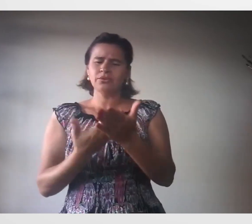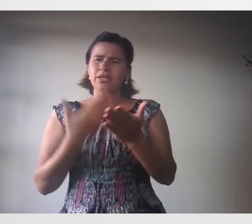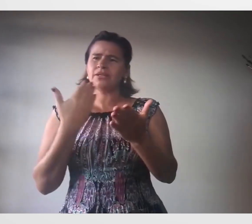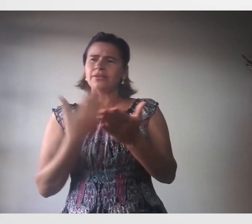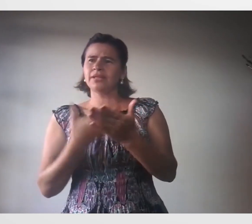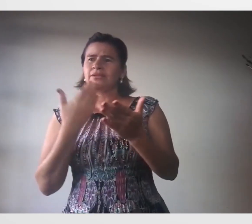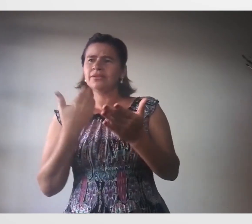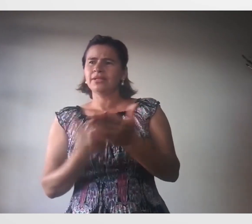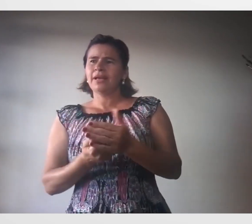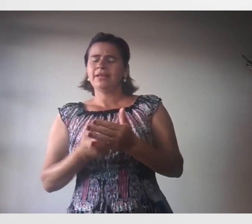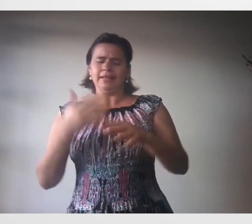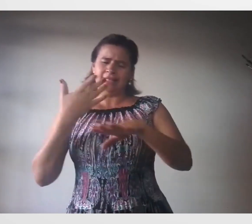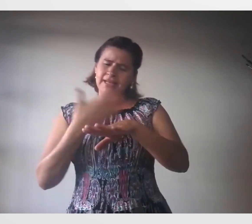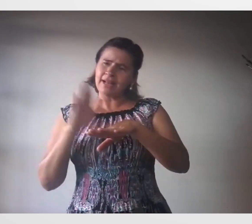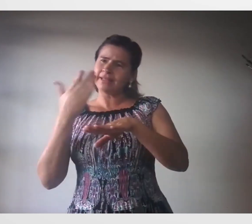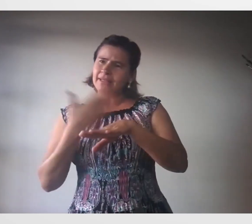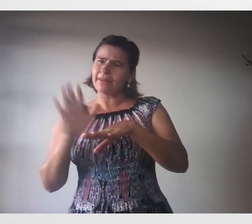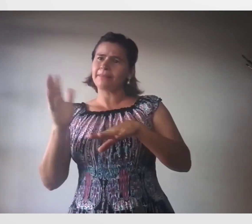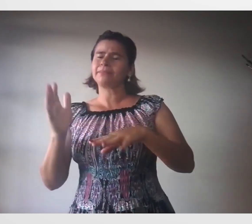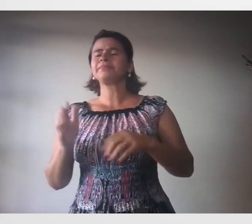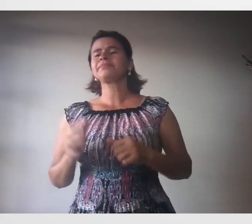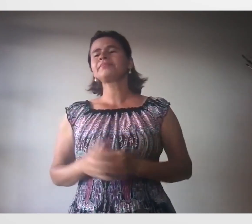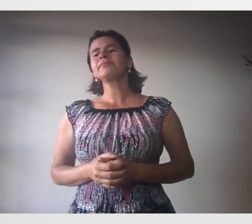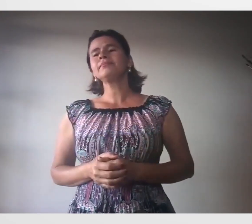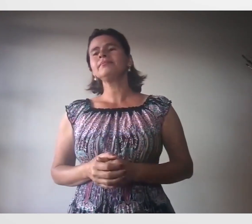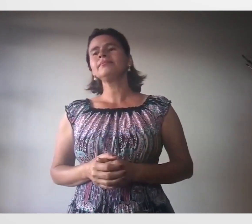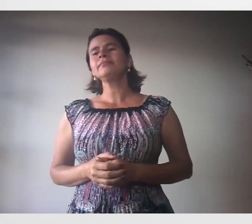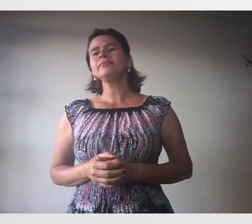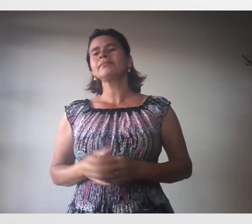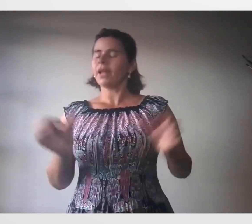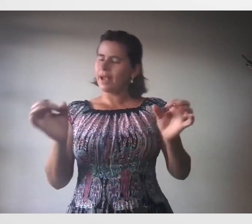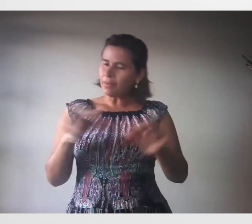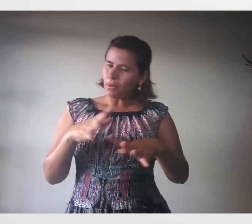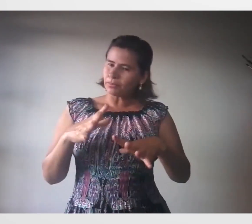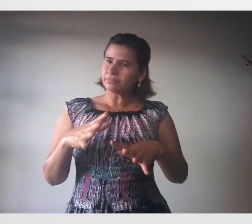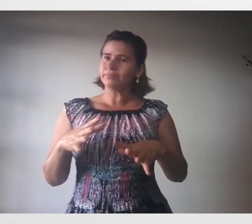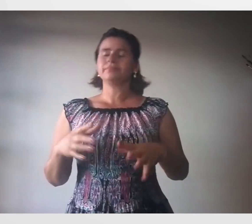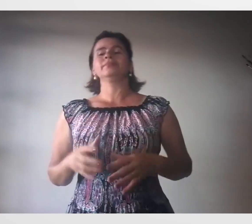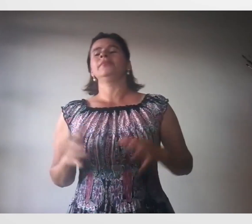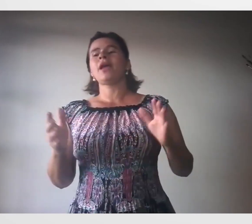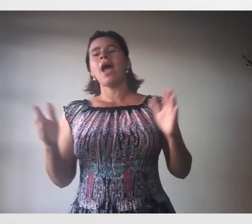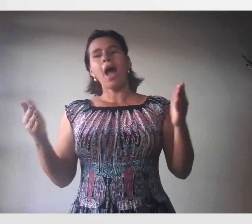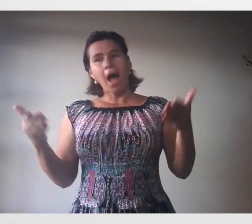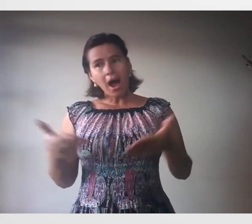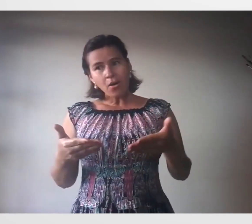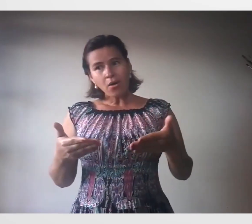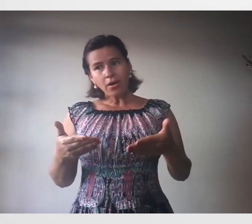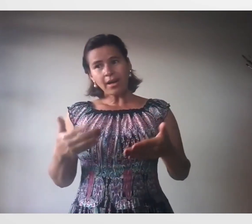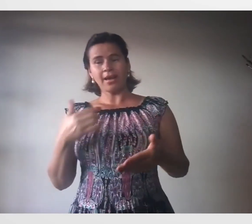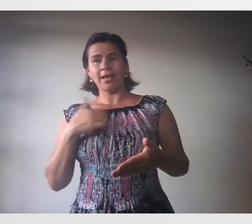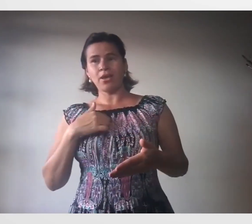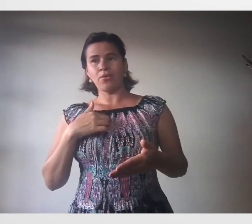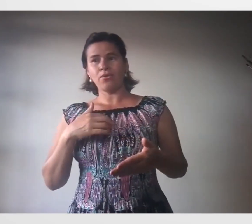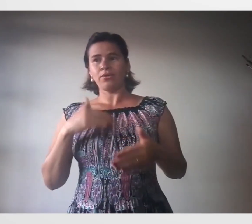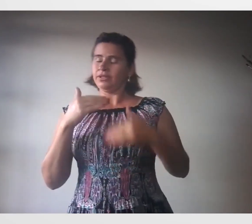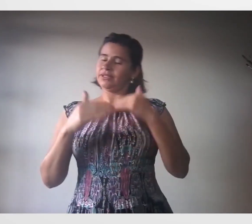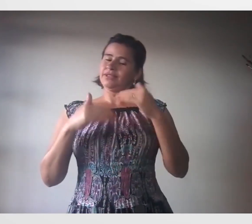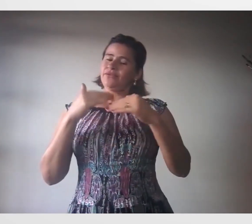cedo, adaptar a minha rotina para que eu pudesse fazer o método fluente em Libras e treinar a Libras de verdade. Mas valeu